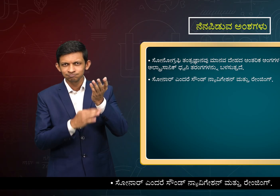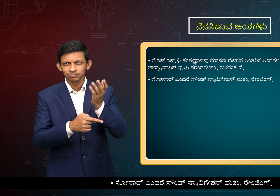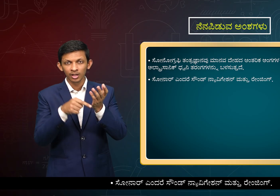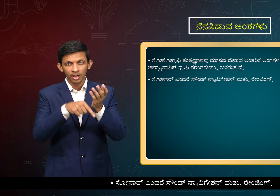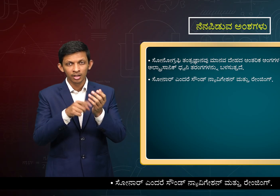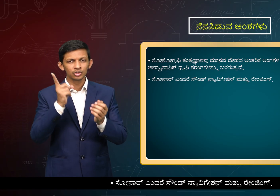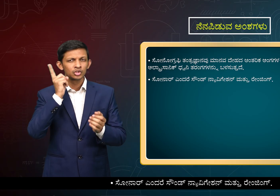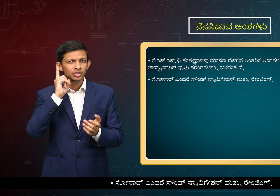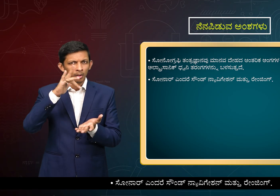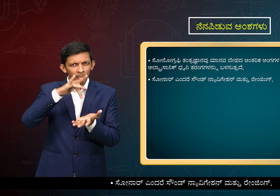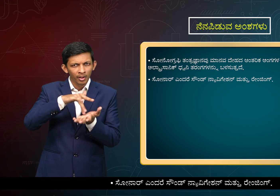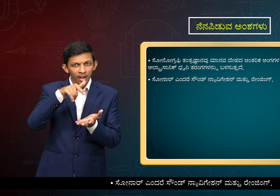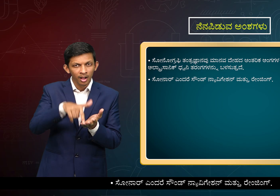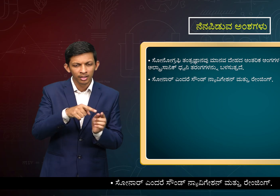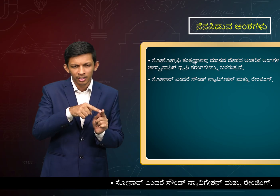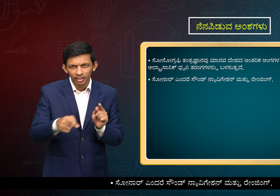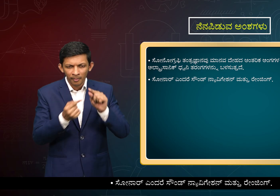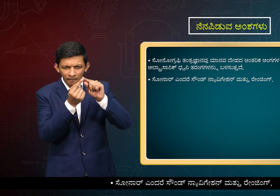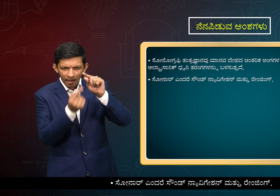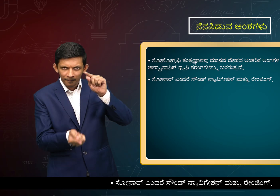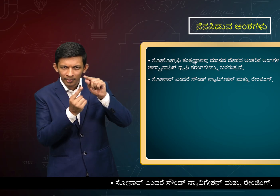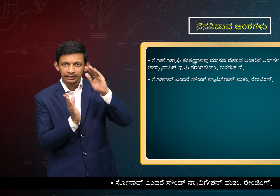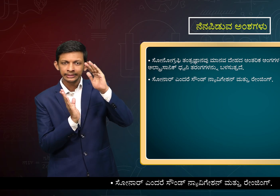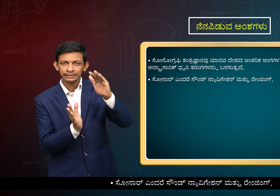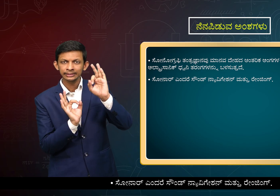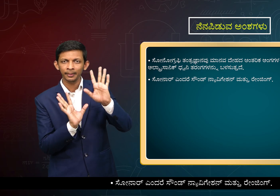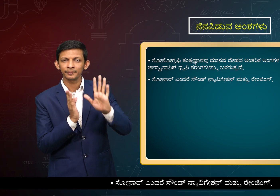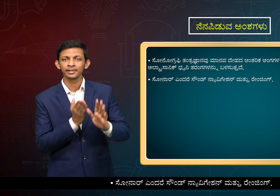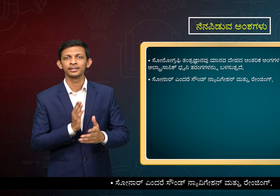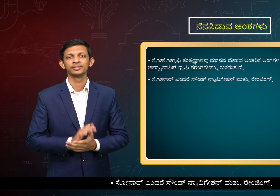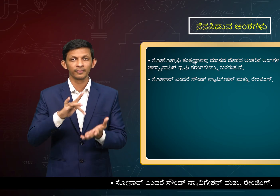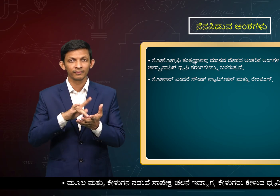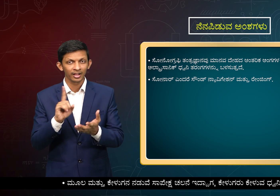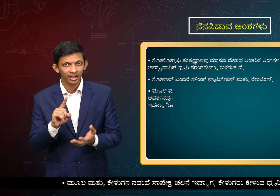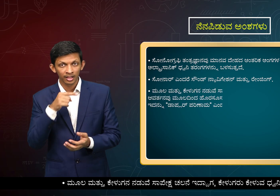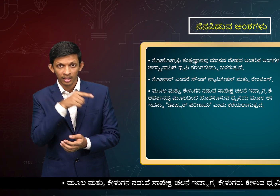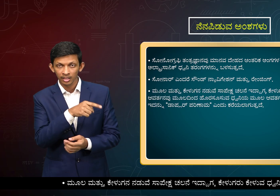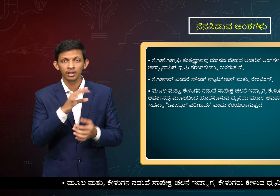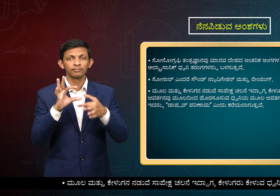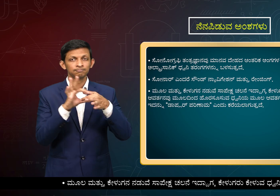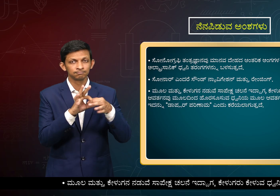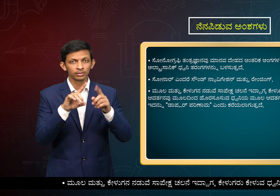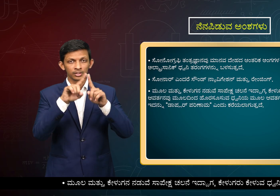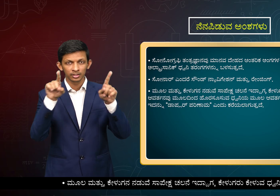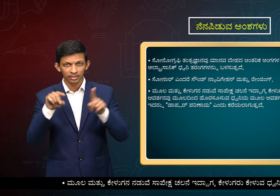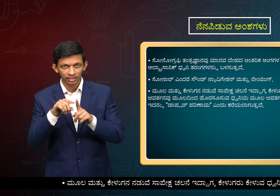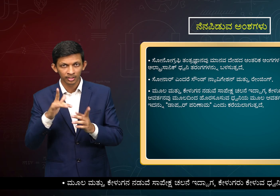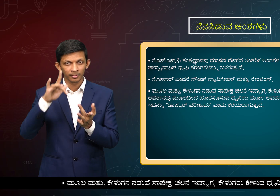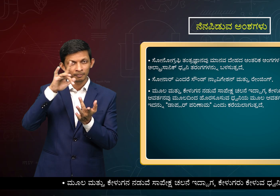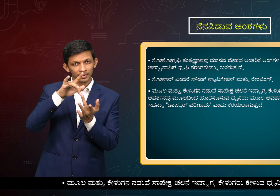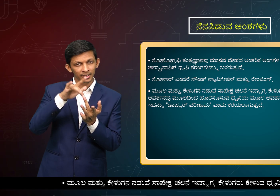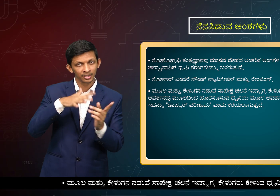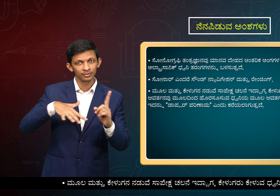ಸೋನಾರ್ ಎಂದರೆ ಸೌಂಡ್ ನ್ಯಾವಿಗೇಷನ್ ಮತ್ತು ರೇಂಜಿಂಗ್. ಮೂಲ ಮತ್ತು ಕೇಳುಗನ